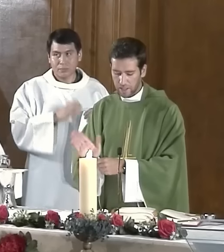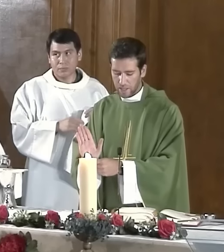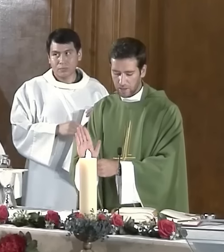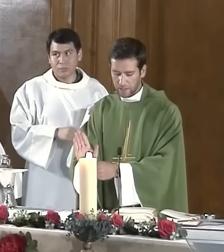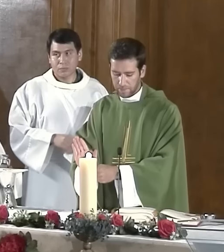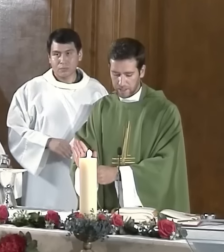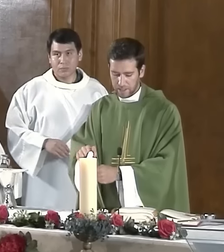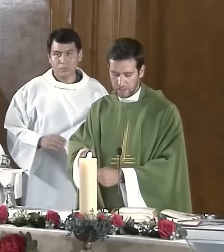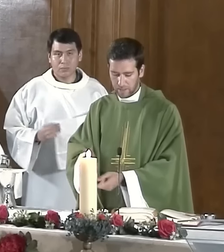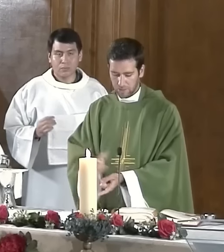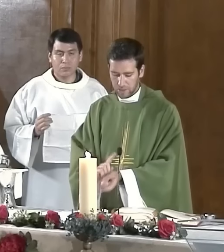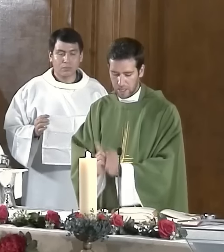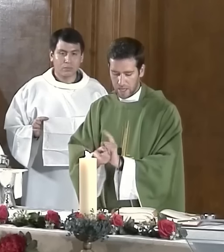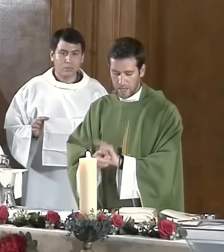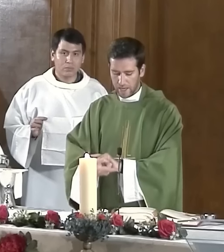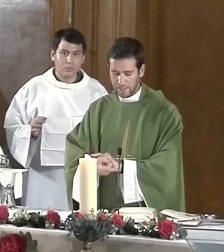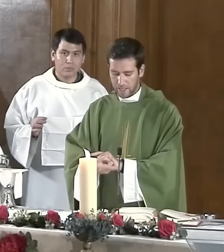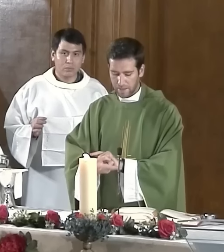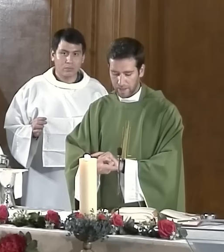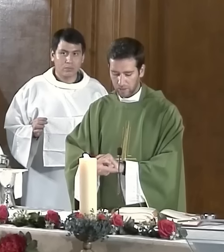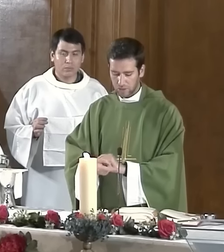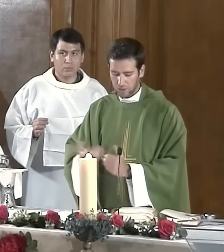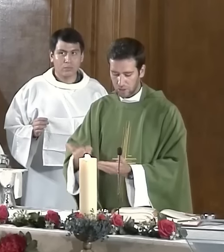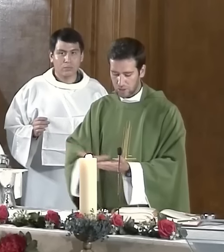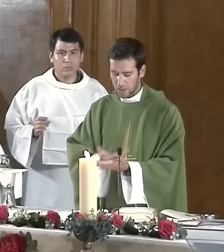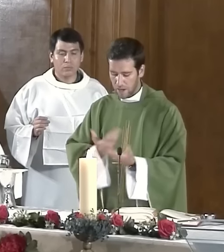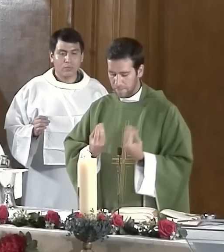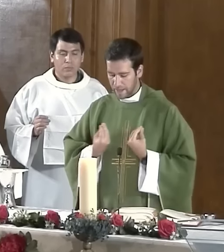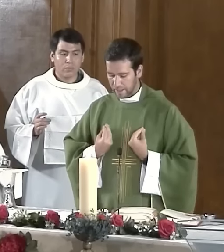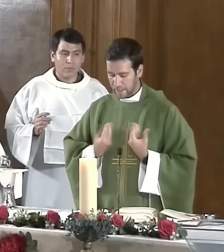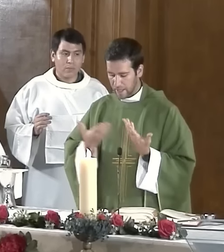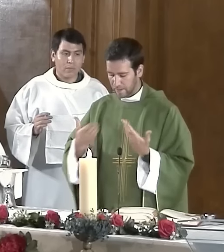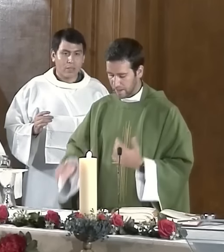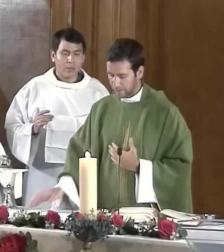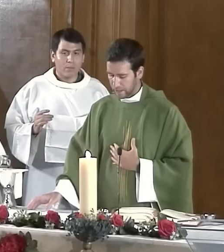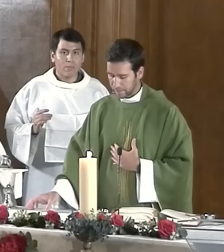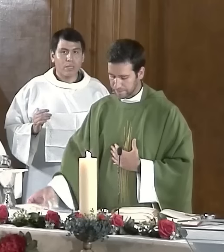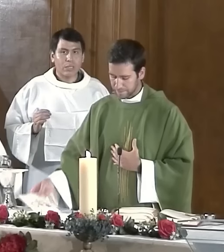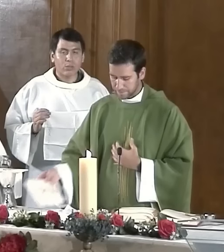ahora te presentamos. Él será para nosotros pan de vida.